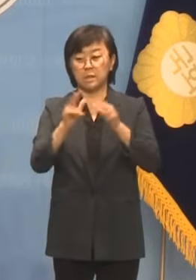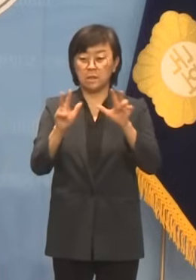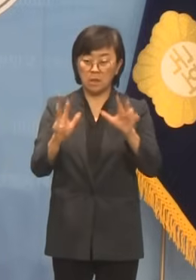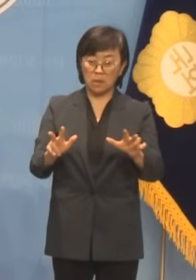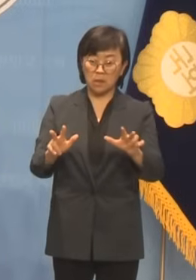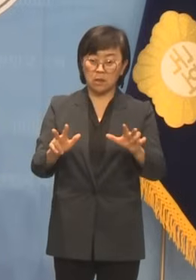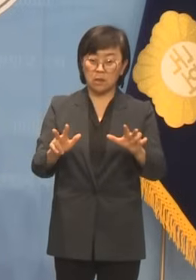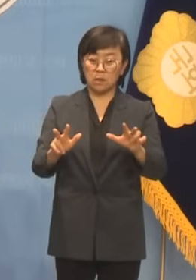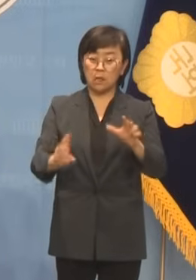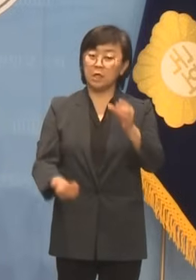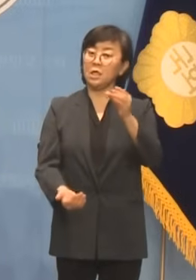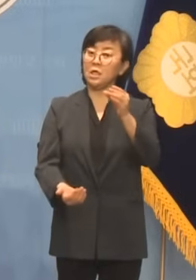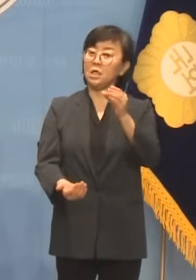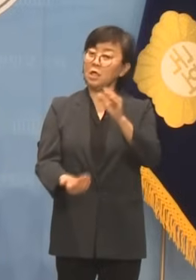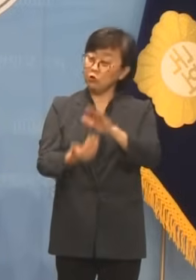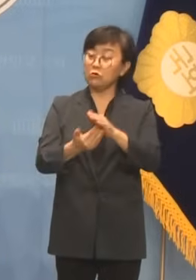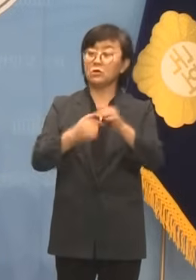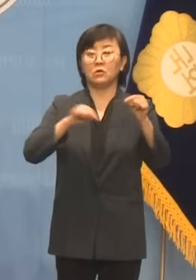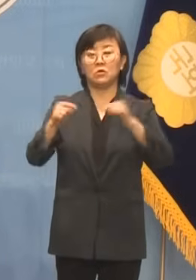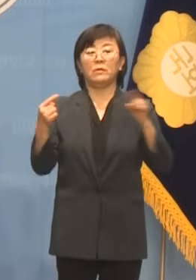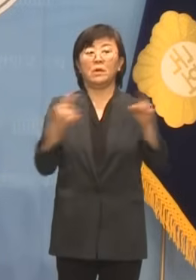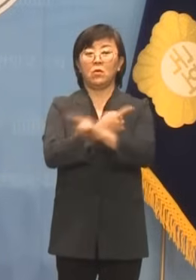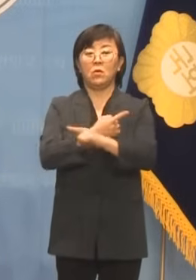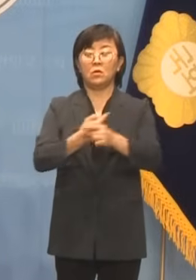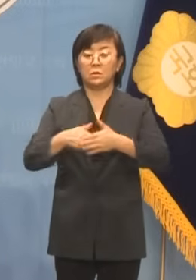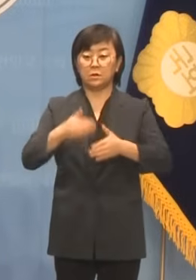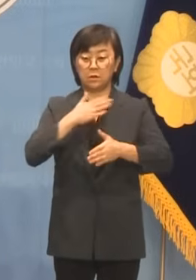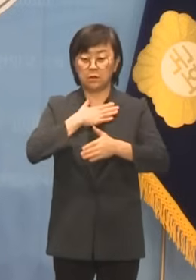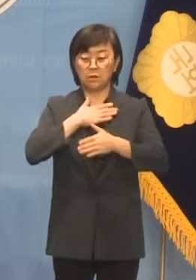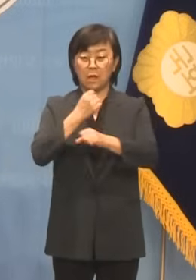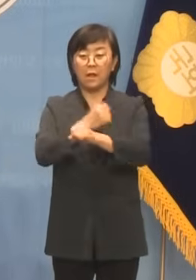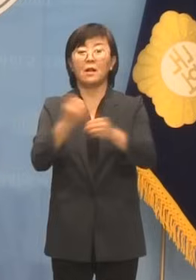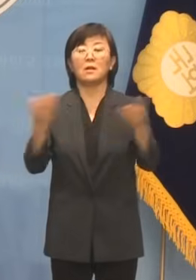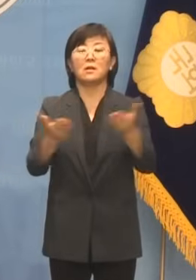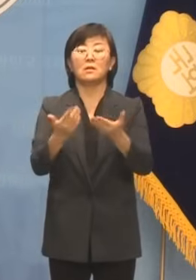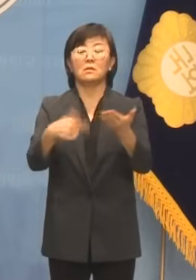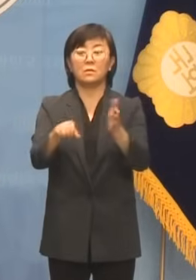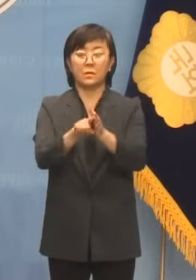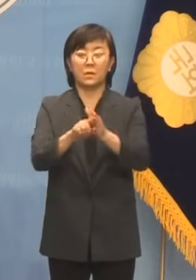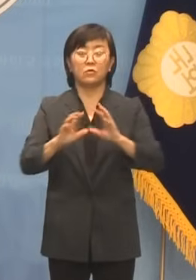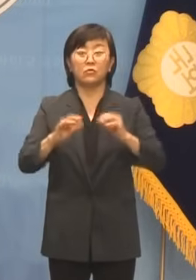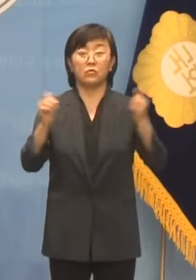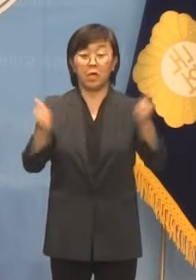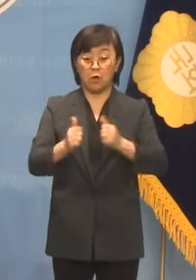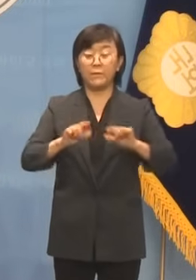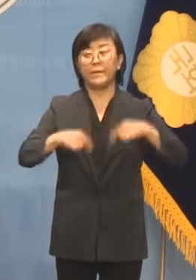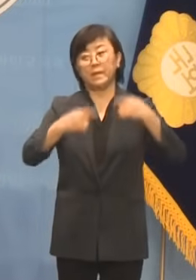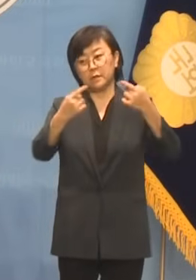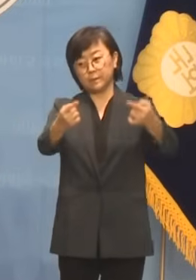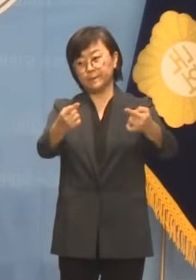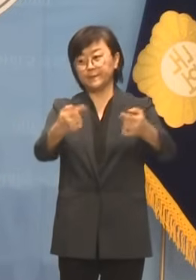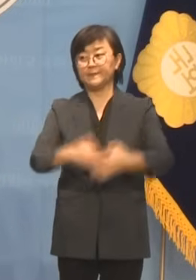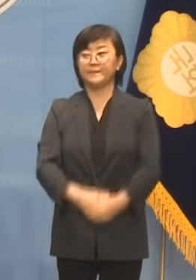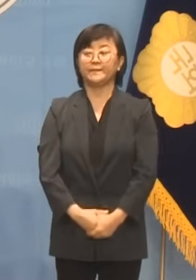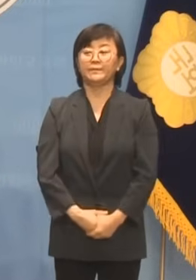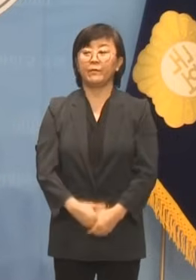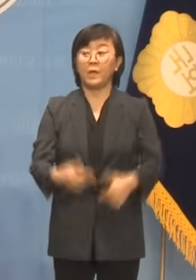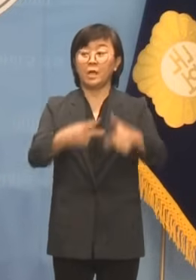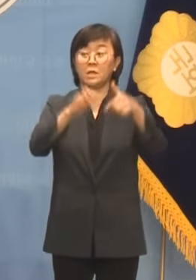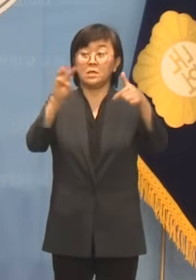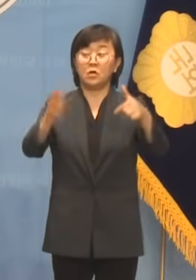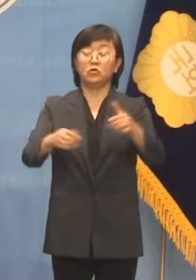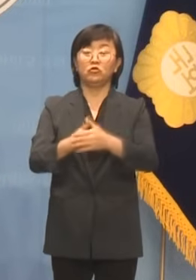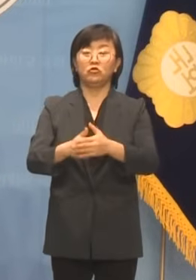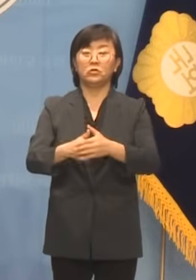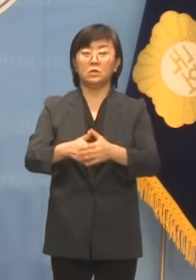이제는 해내는 정치로 바꿔야 합니다. 저는 해야 할 일을 하기 위해 국회로 가겠습니다. 인천